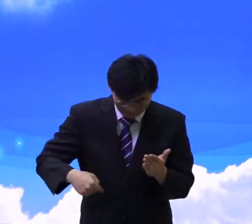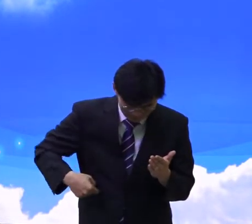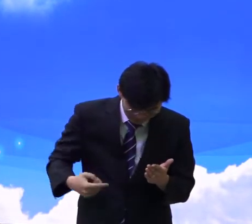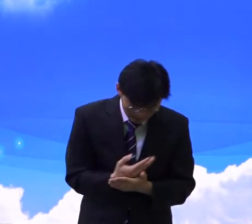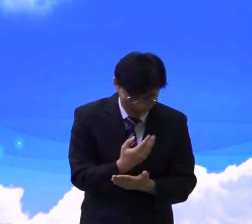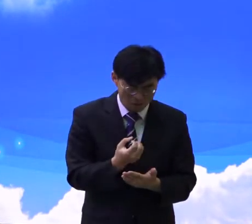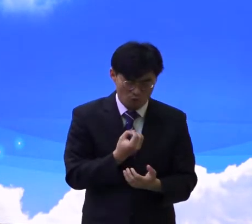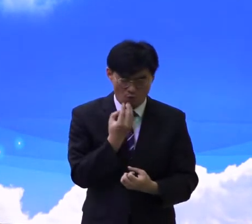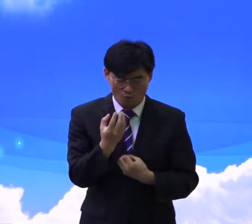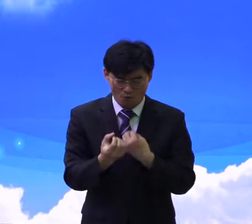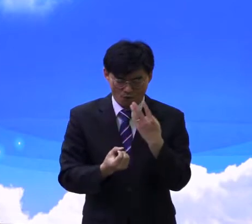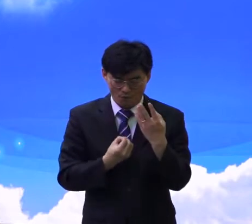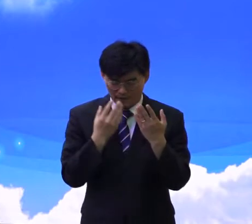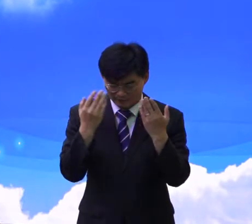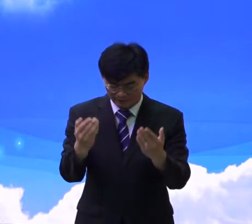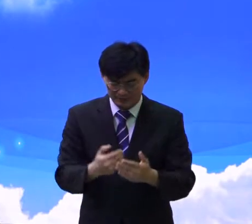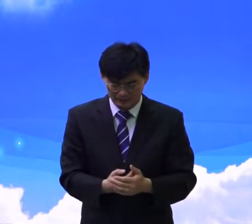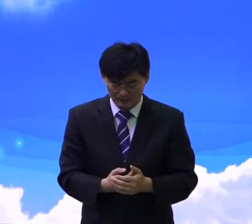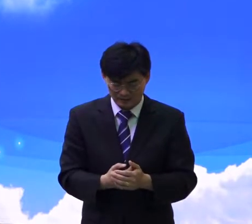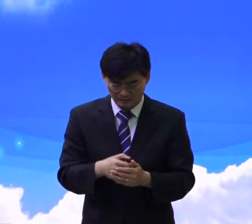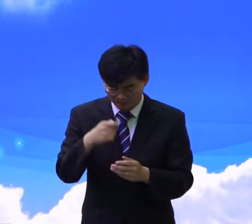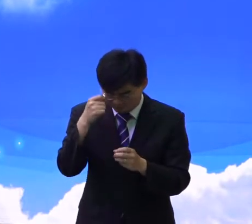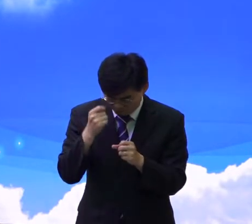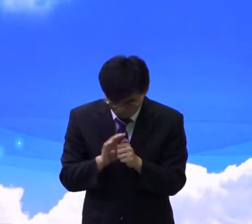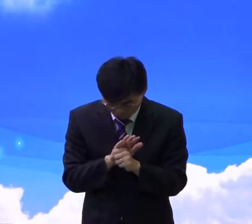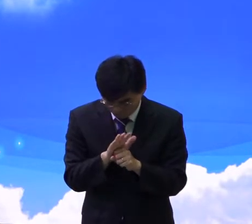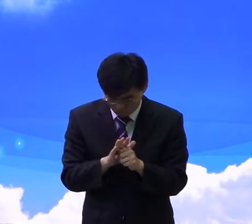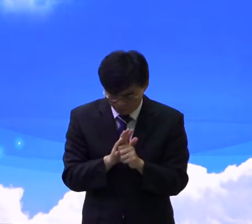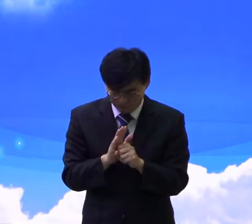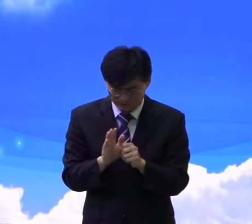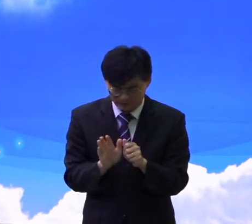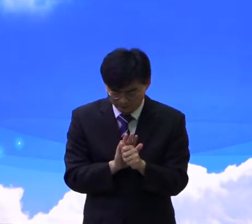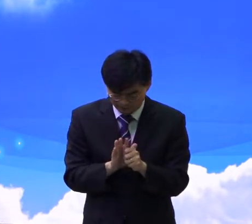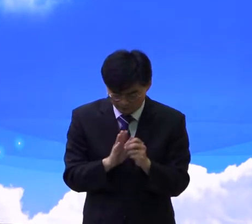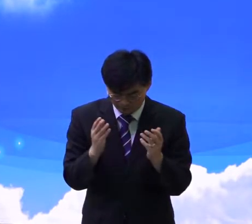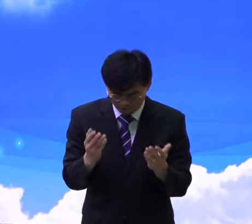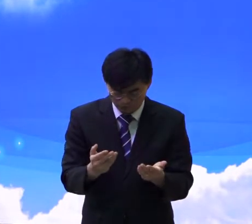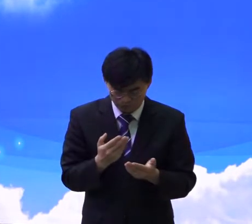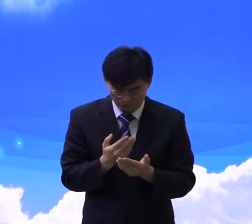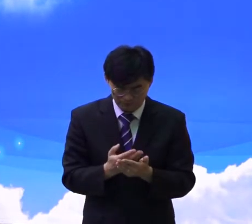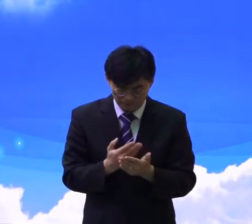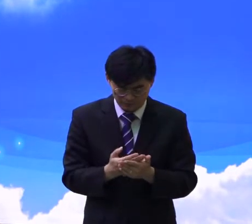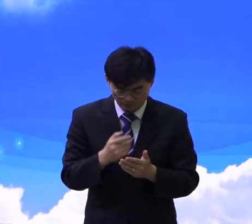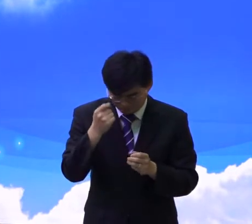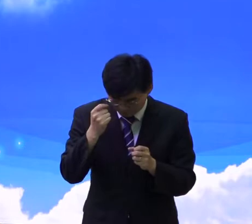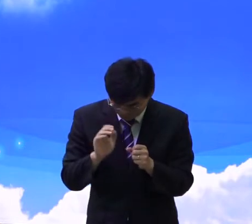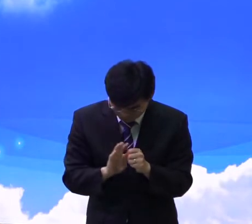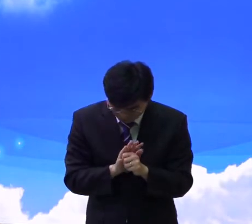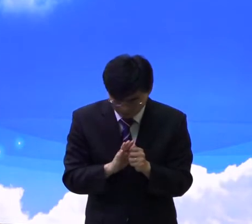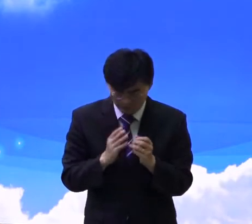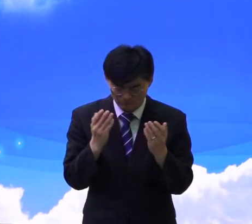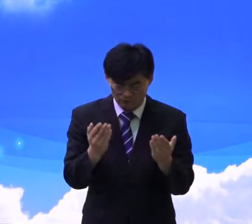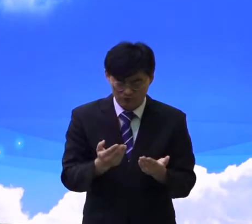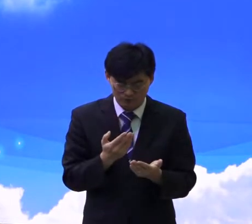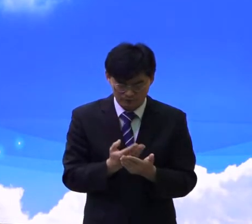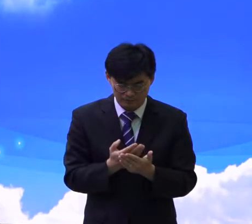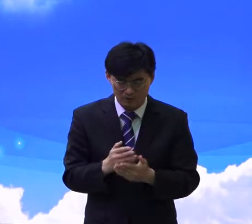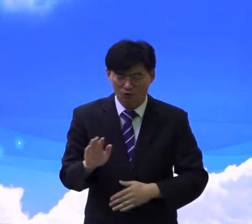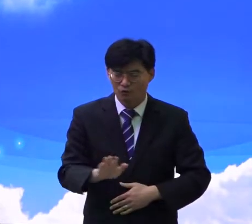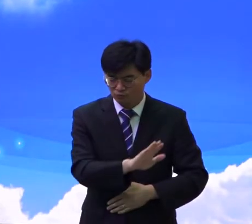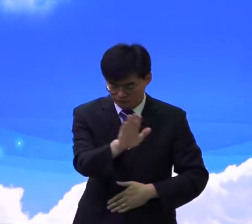하나님, 불쌍히 여겨주시고 긍휼히 여겨주시사 우리를 붙잡아